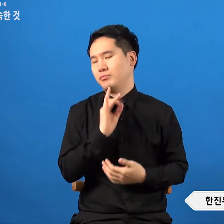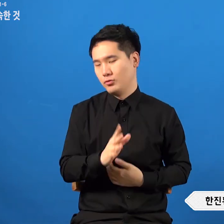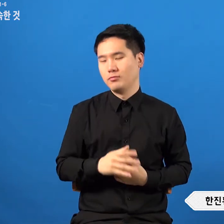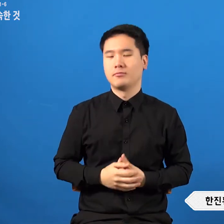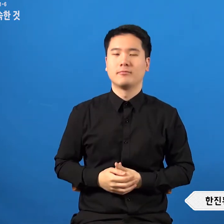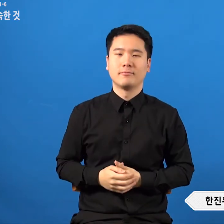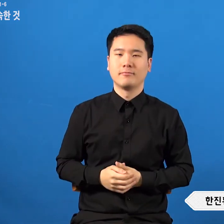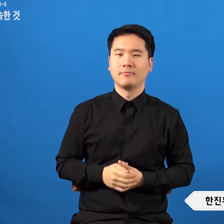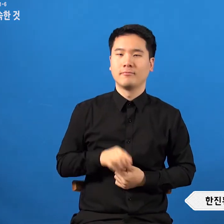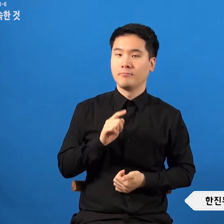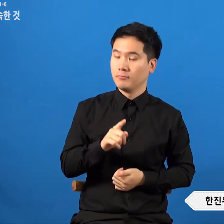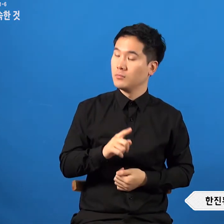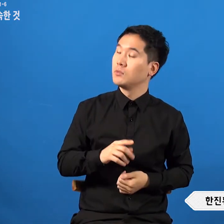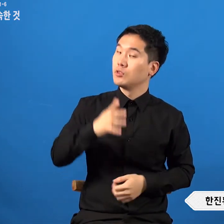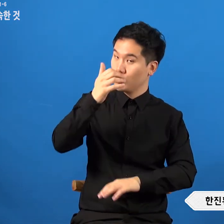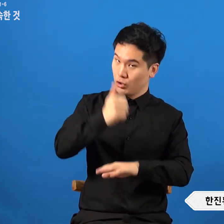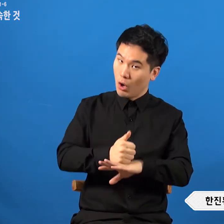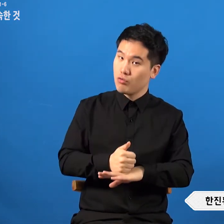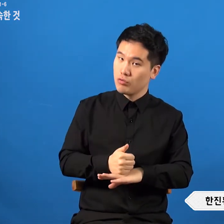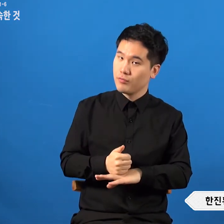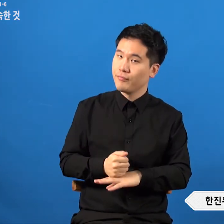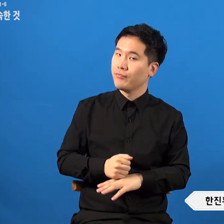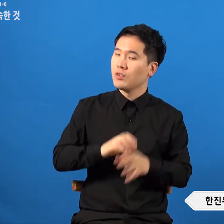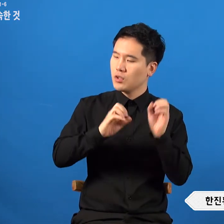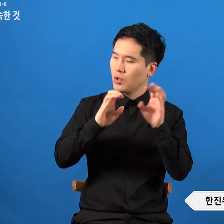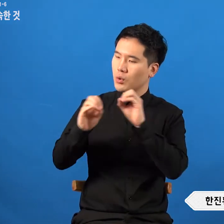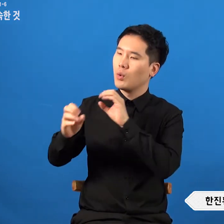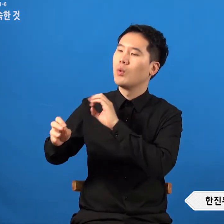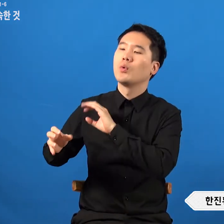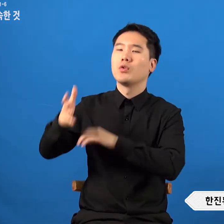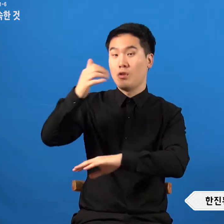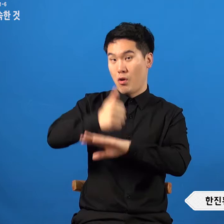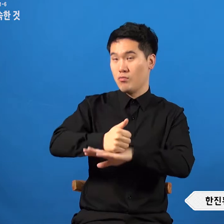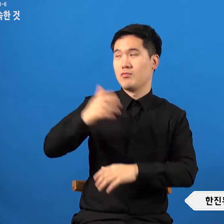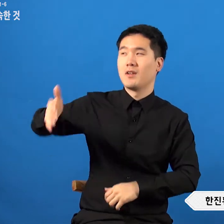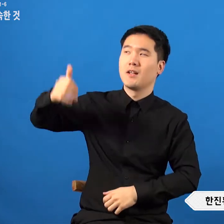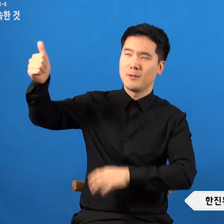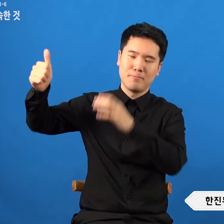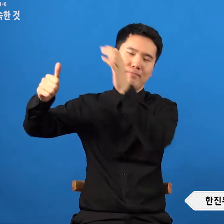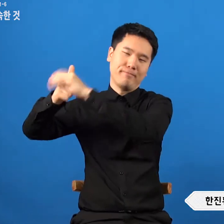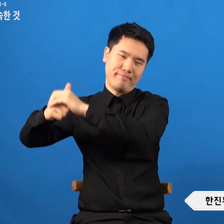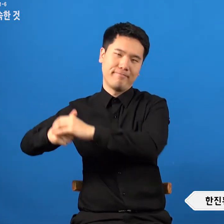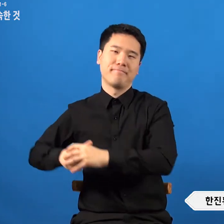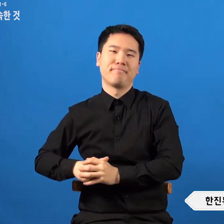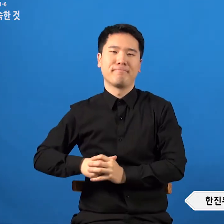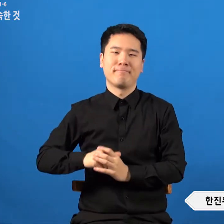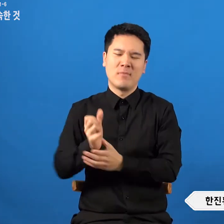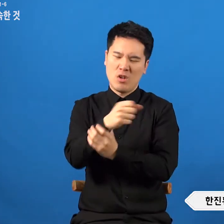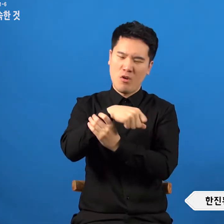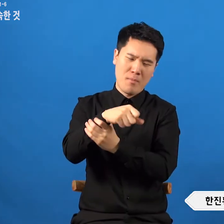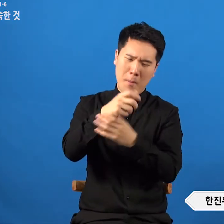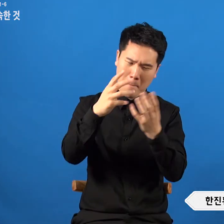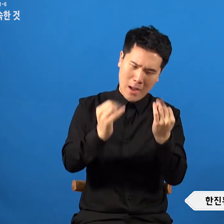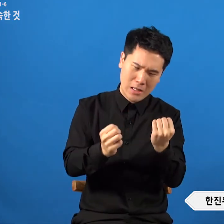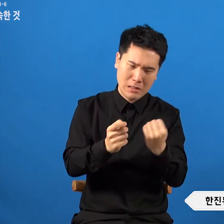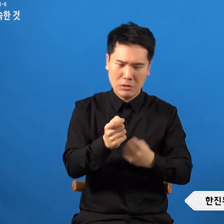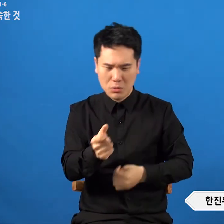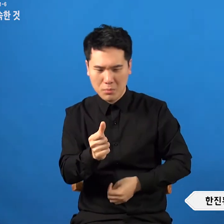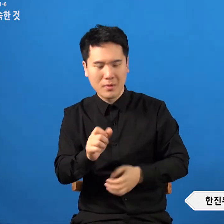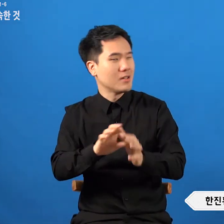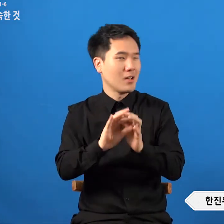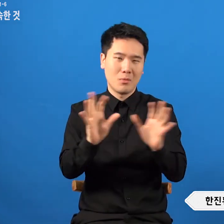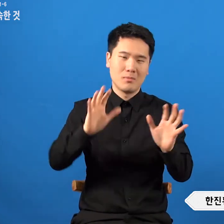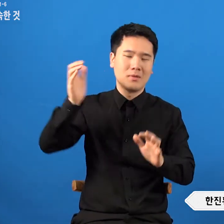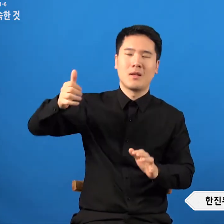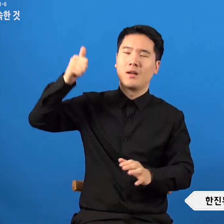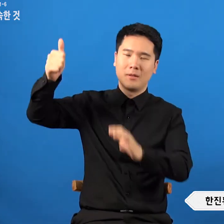것이고, 그렇다면 그 선교의 결과도 하나님께 또 맡겨드려야죠. 열매가 많든 적든